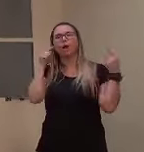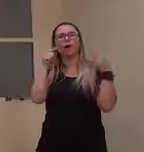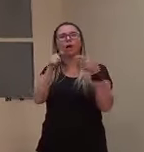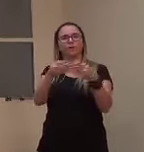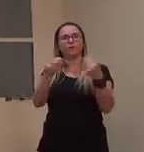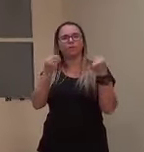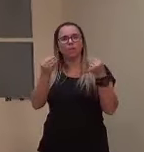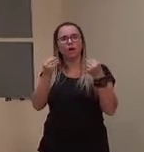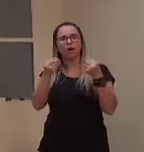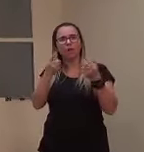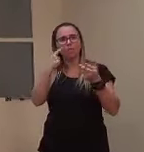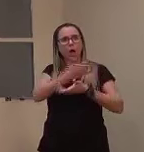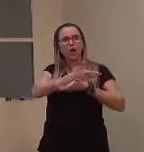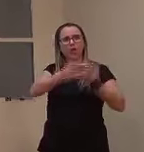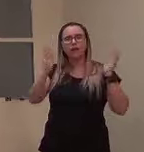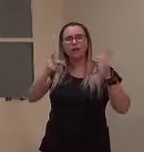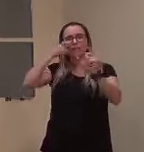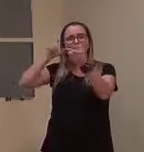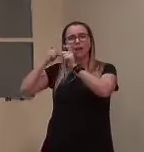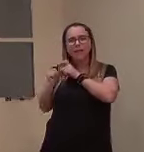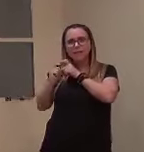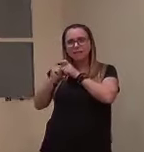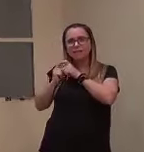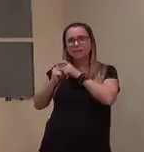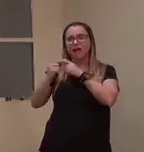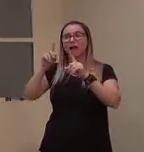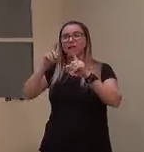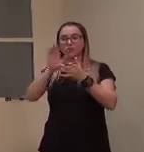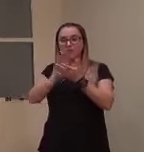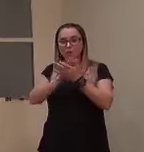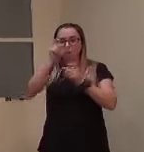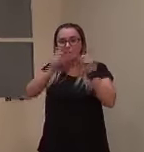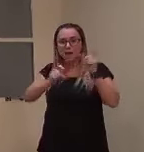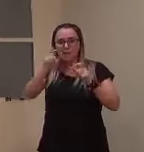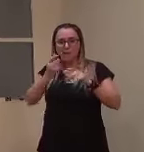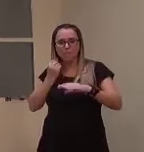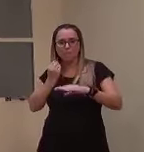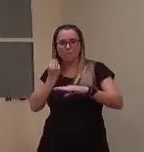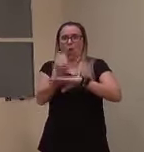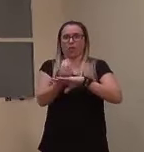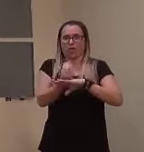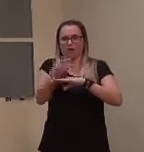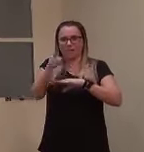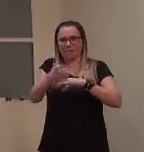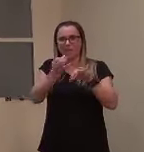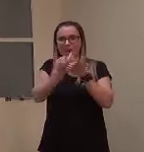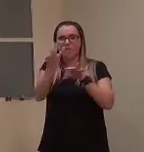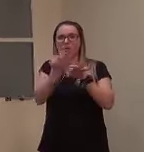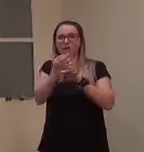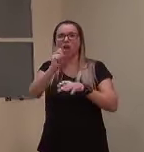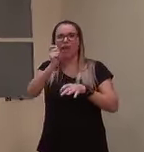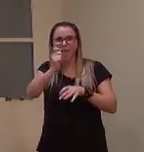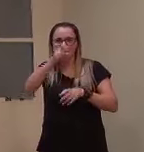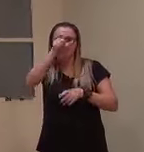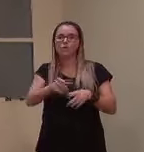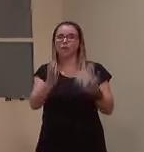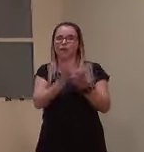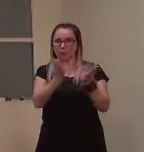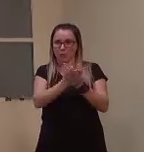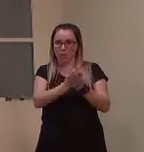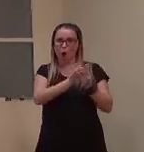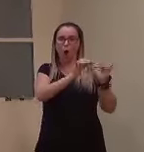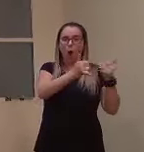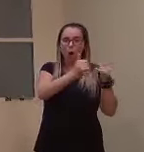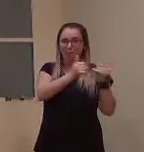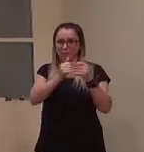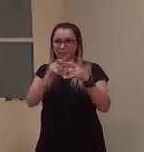la experiencia y la criada de los propios protagonistas de la educación que son los estudiantes jóvenes y adolescentes